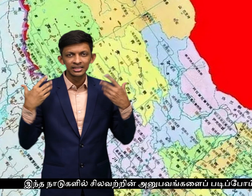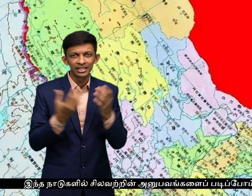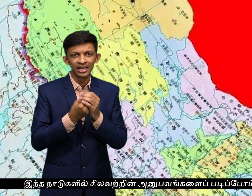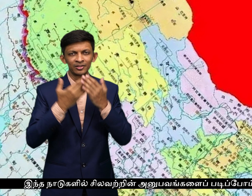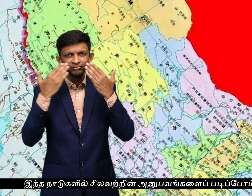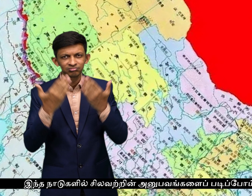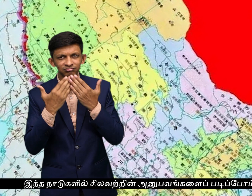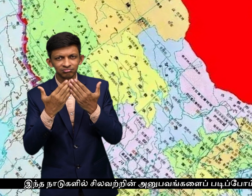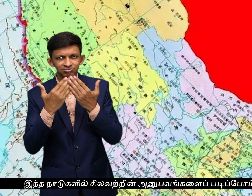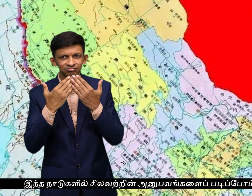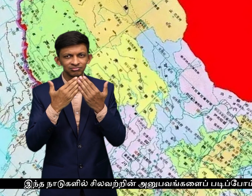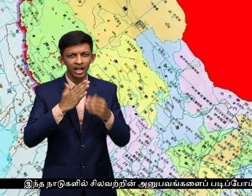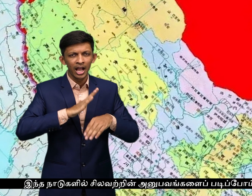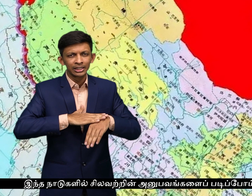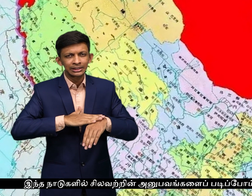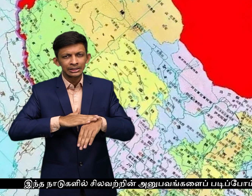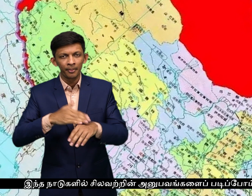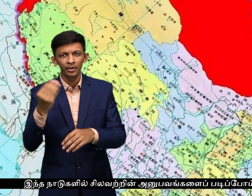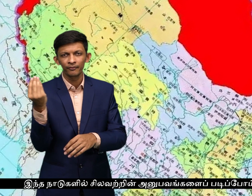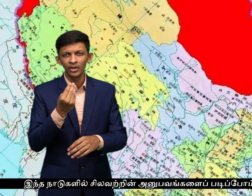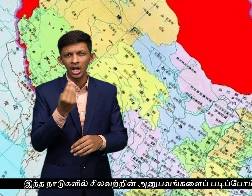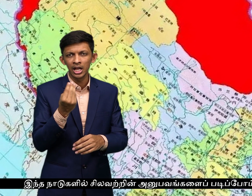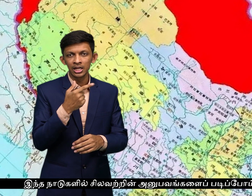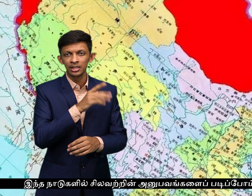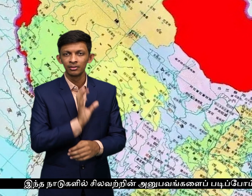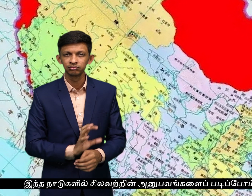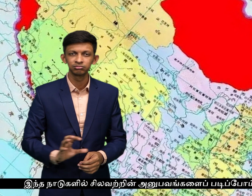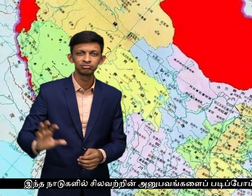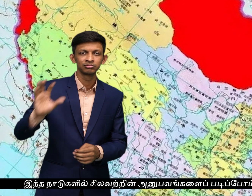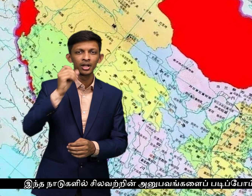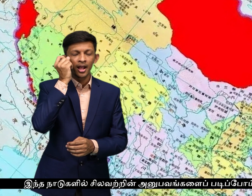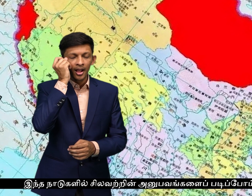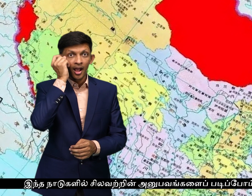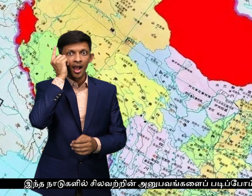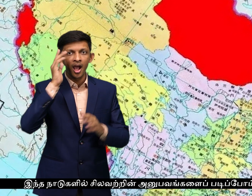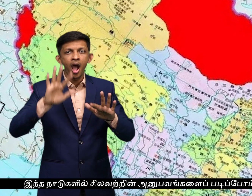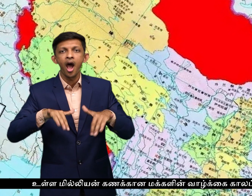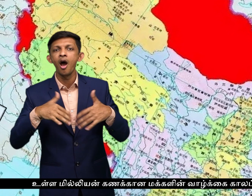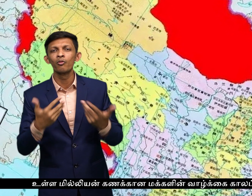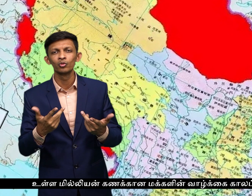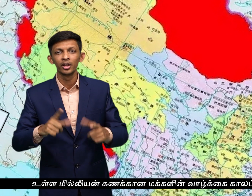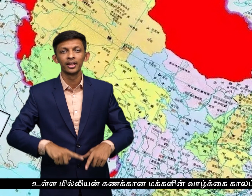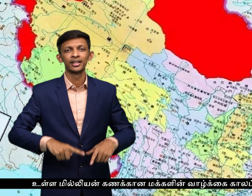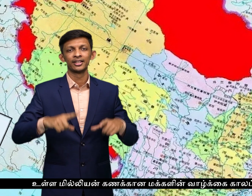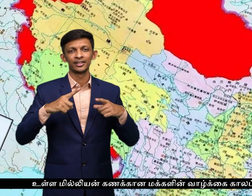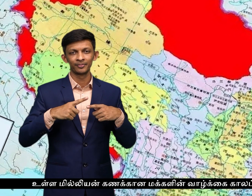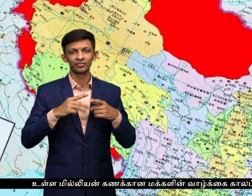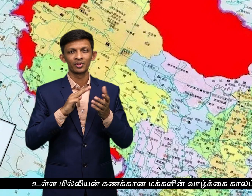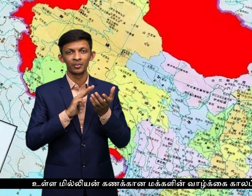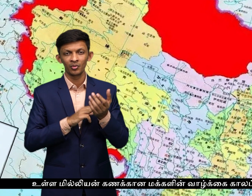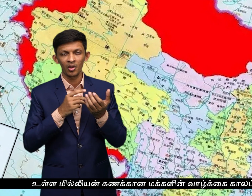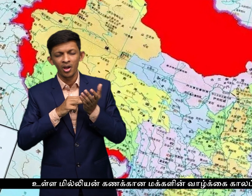இந்த நாடுகளில் சிலவற்றின் அனுபவங்களை படிப்போம் மற்றும் காலனிகளில் உள்ள மில்லியன்